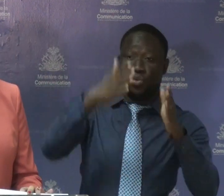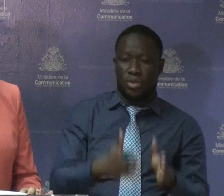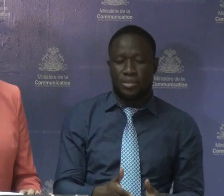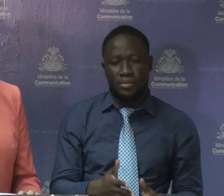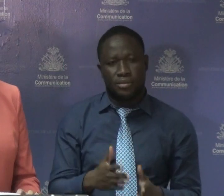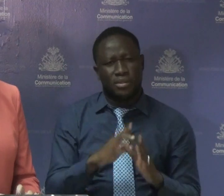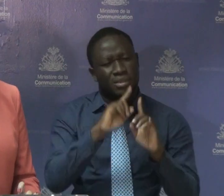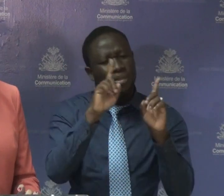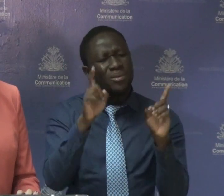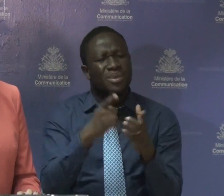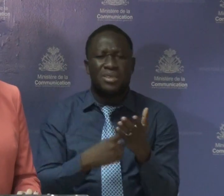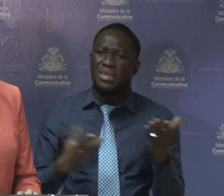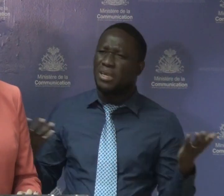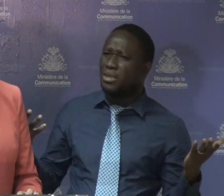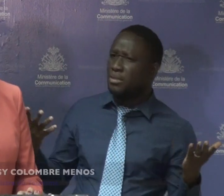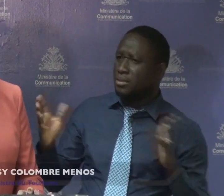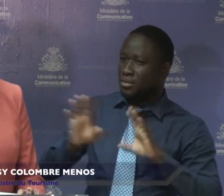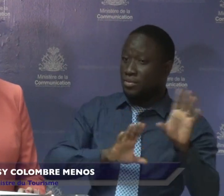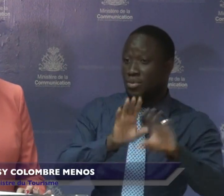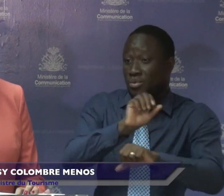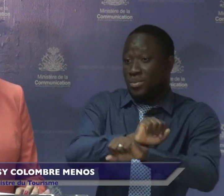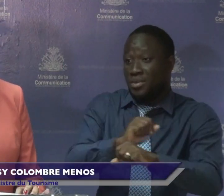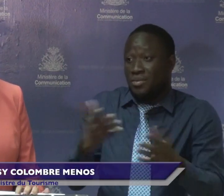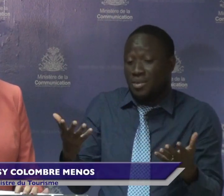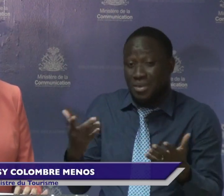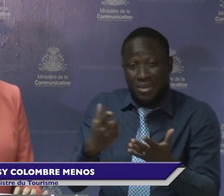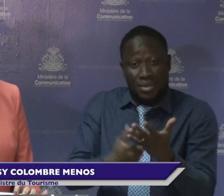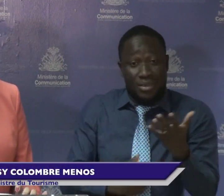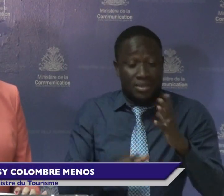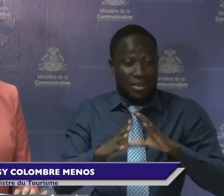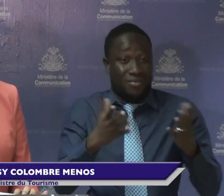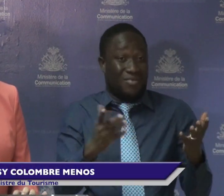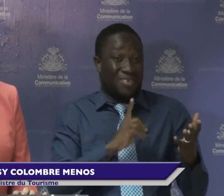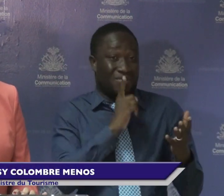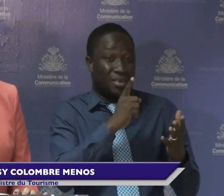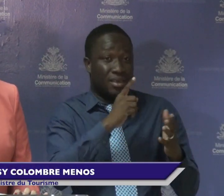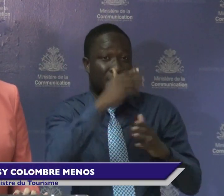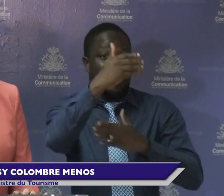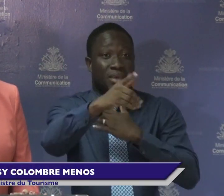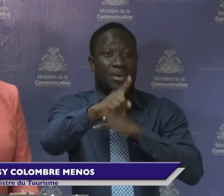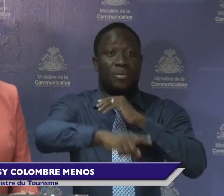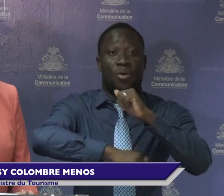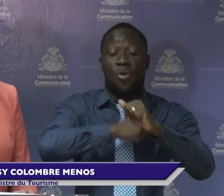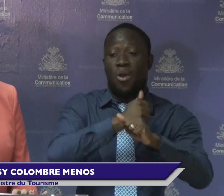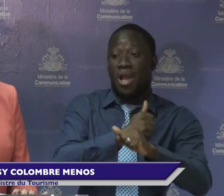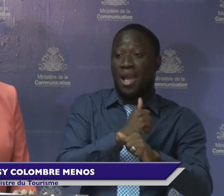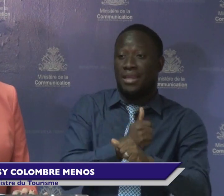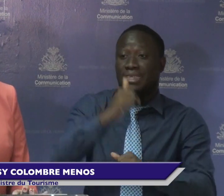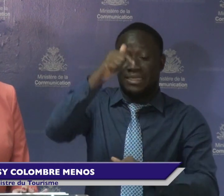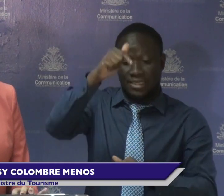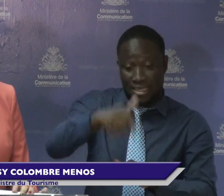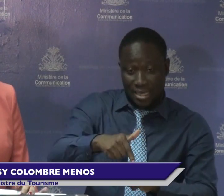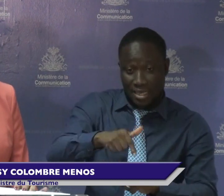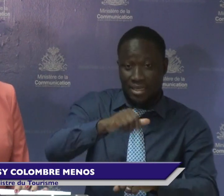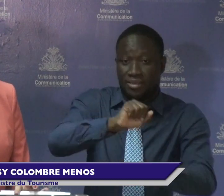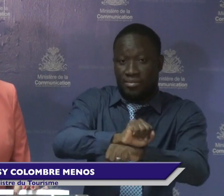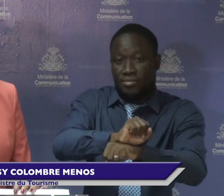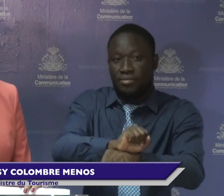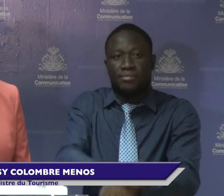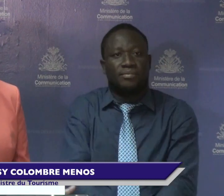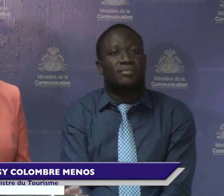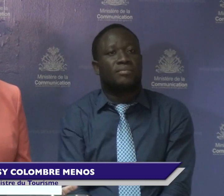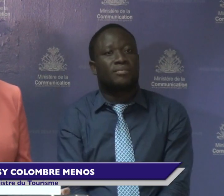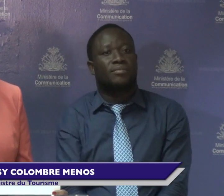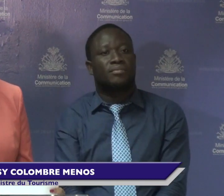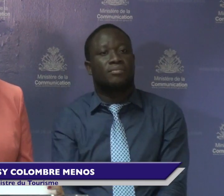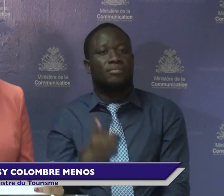avons demandé tête nous qui ça que ministre a fait et qui ça que ministre a réalisé après une année que le dirige que il là dans poste.